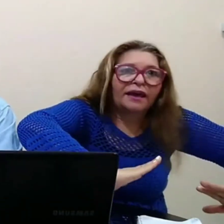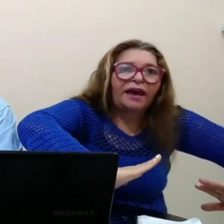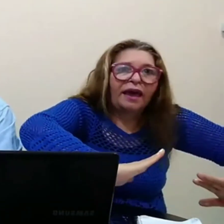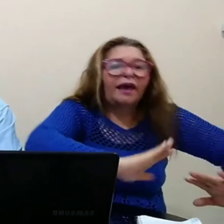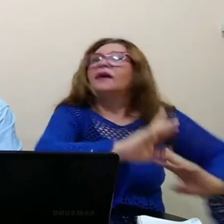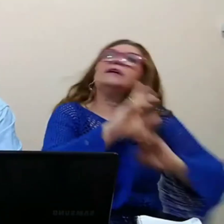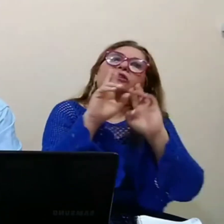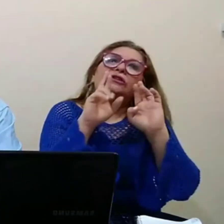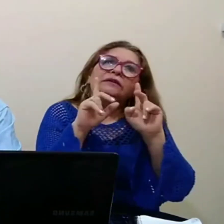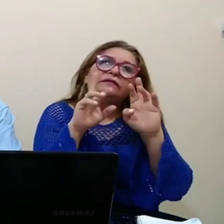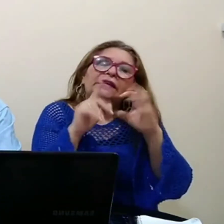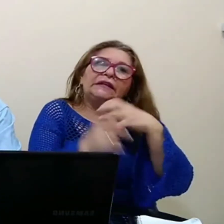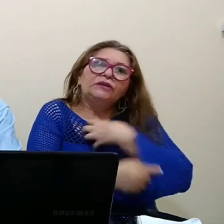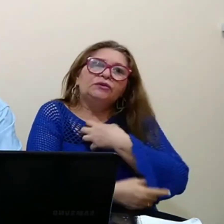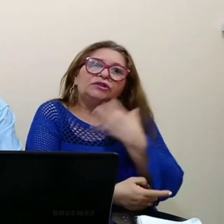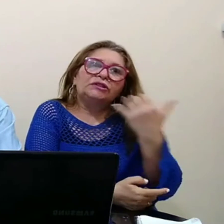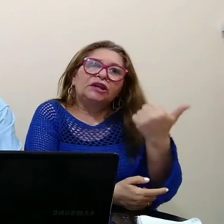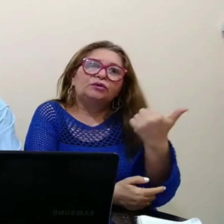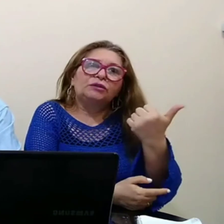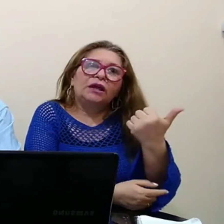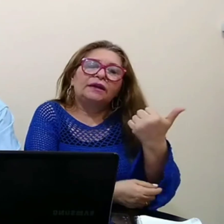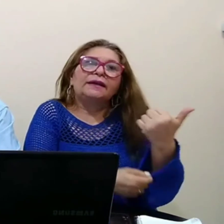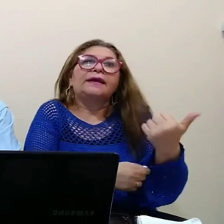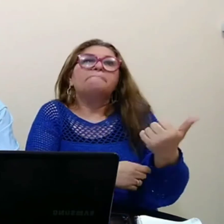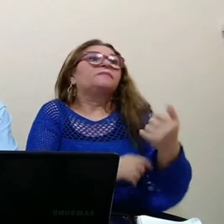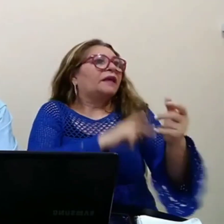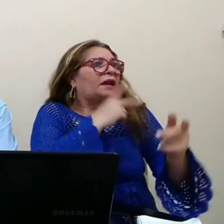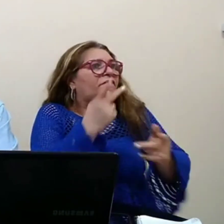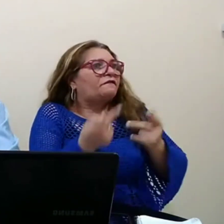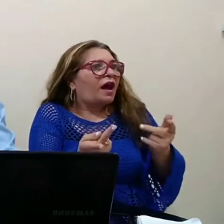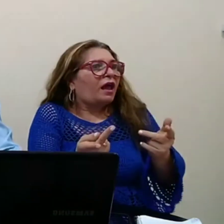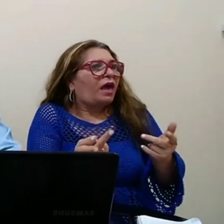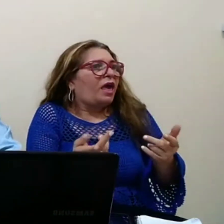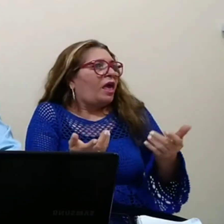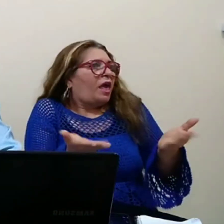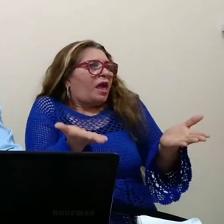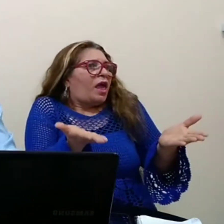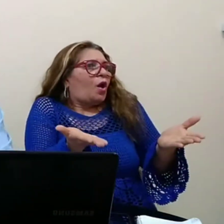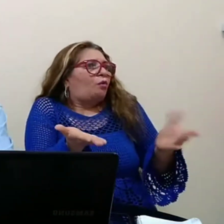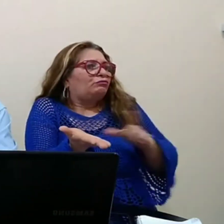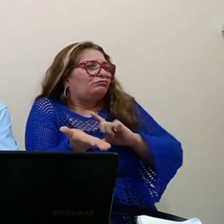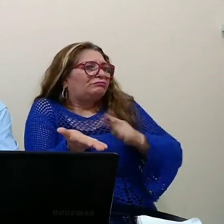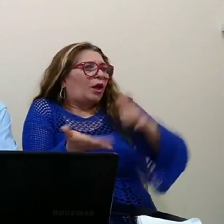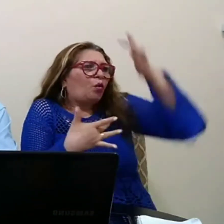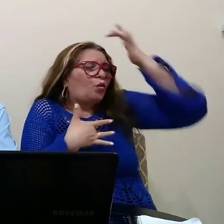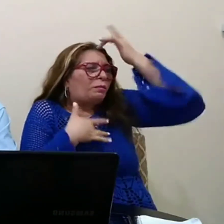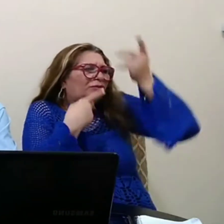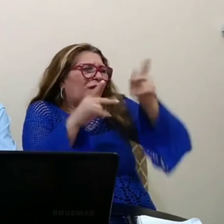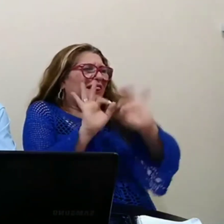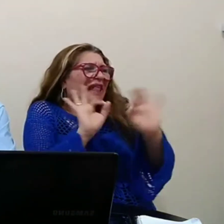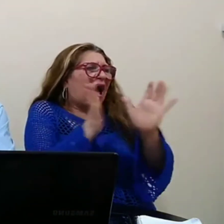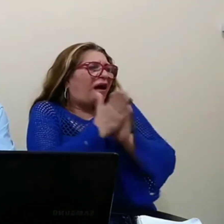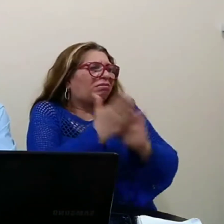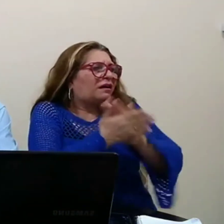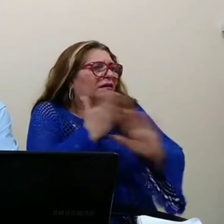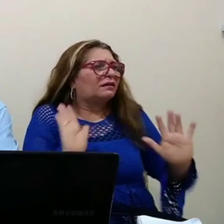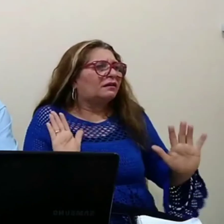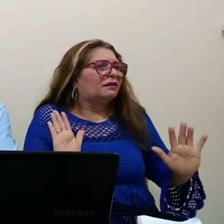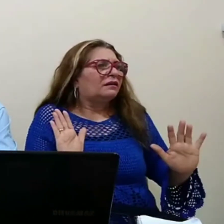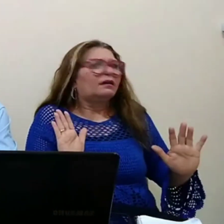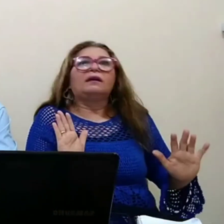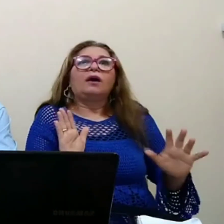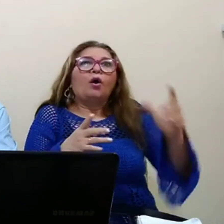Jesus. E ele exclama: que tenho eu contigo, filho do Deus Altíssimo? Conjuro-te